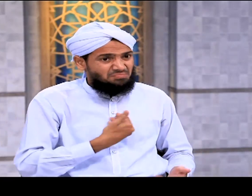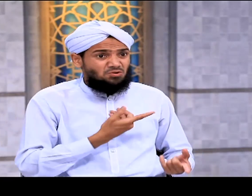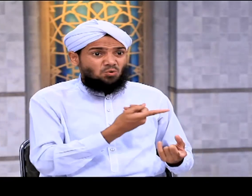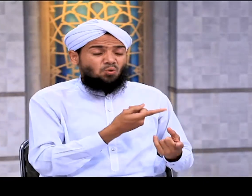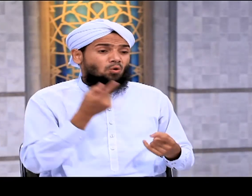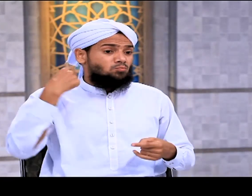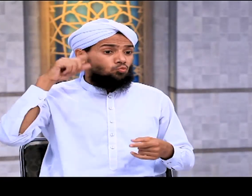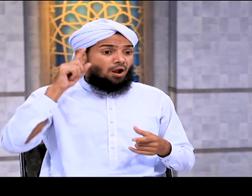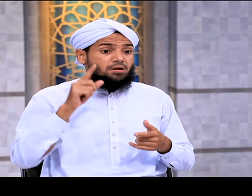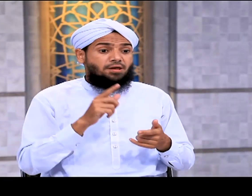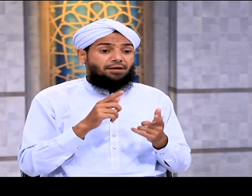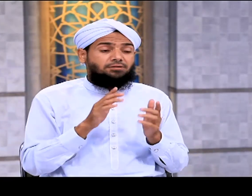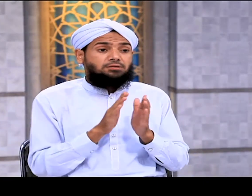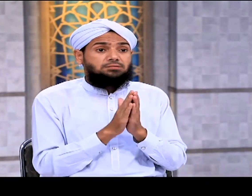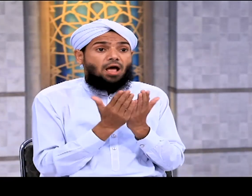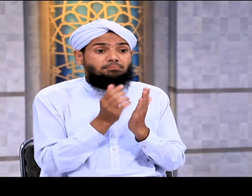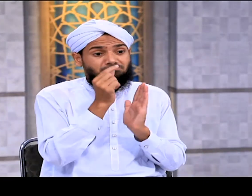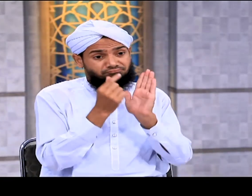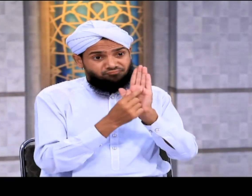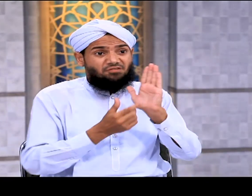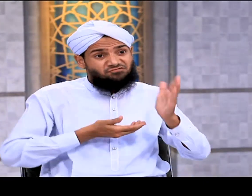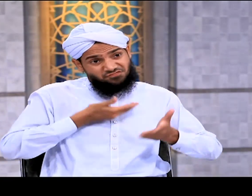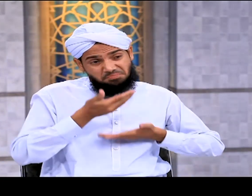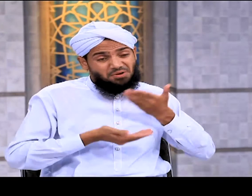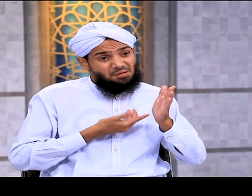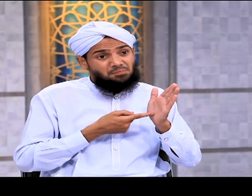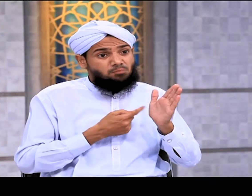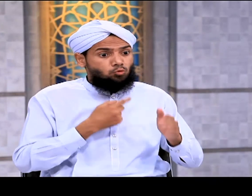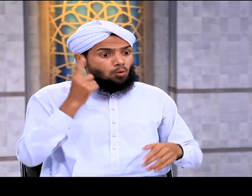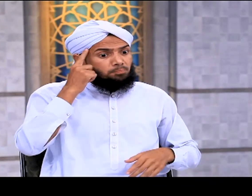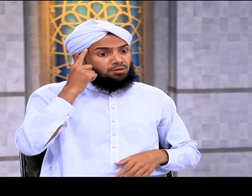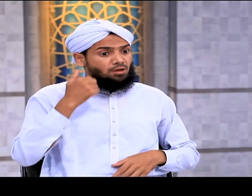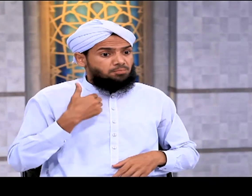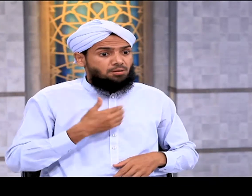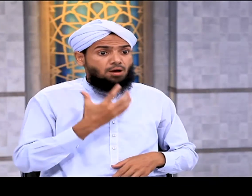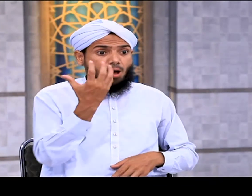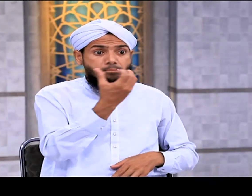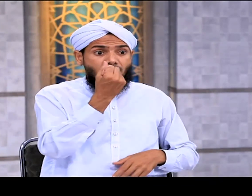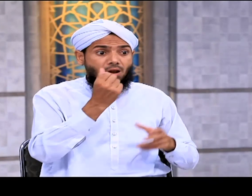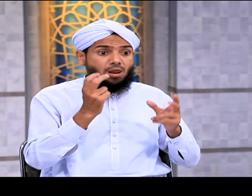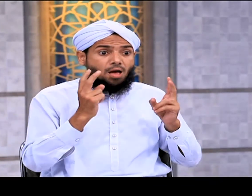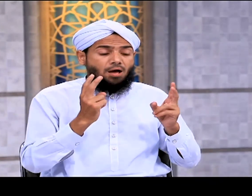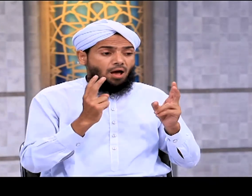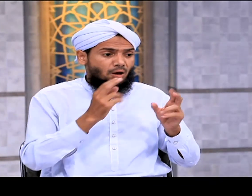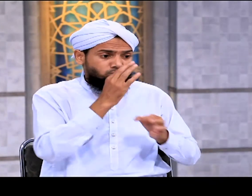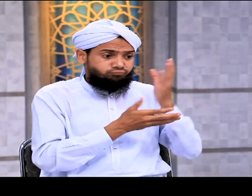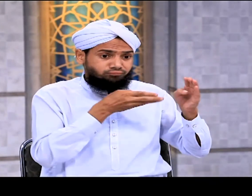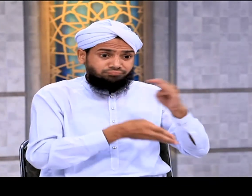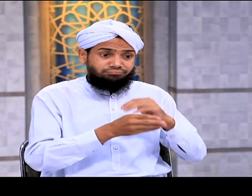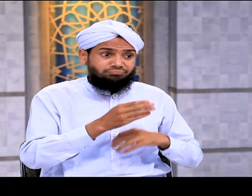اللہ علیہ فرماتے ہیں، مجھے خبر دی گئی ہے کہ جہنمیوں کے حضرت مالک علیہ السلام کو پکارنے اور حضرت مالک